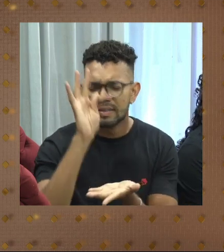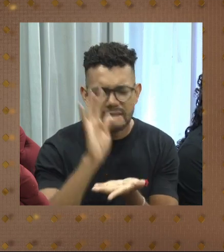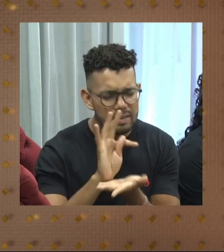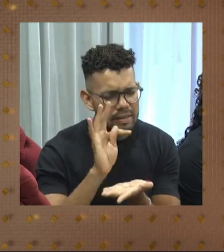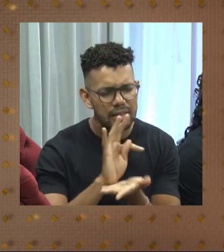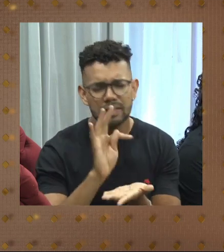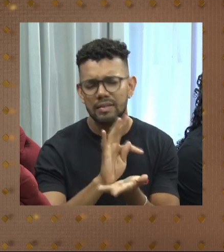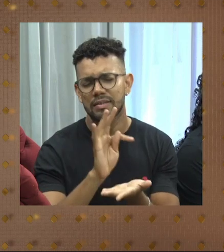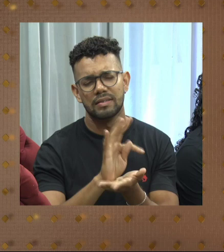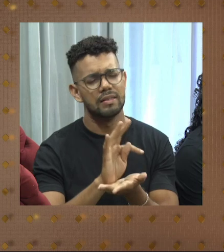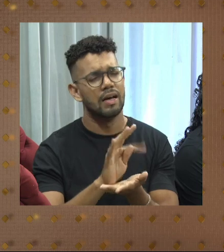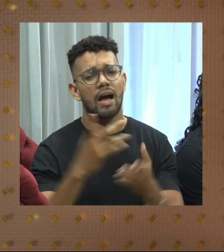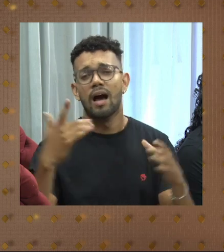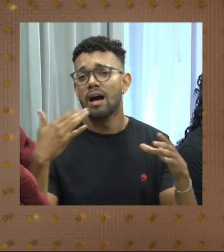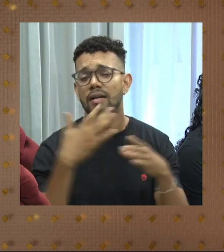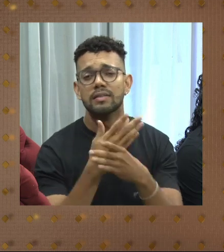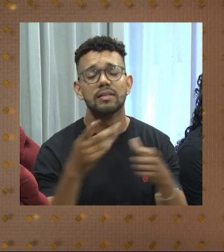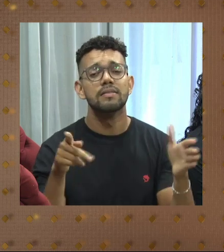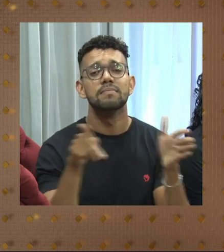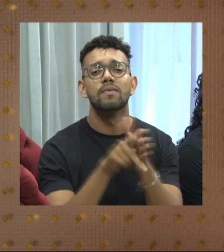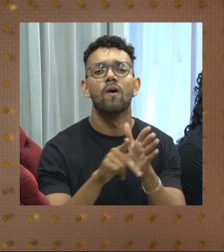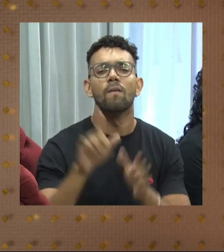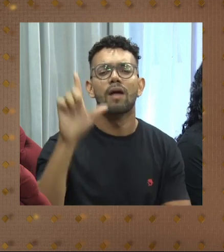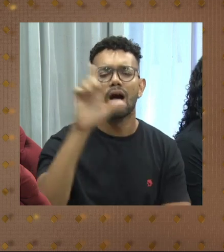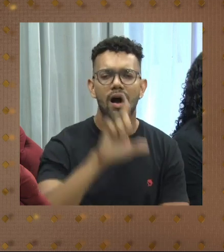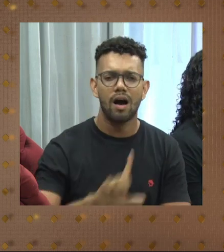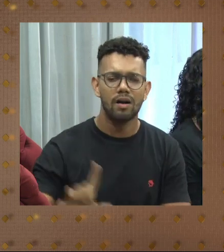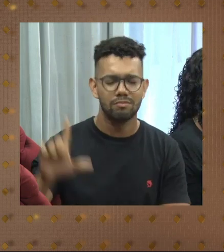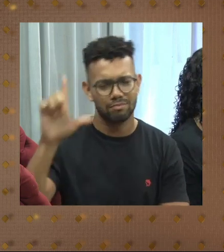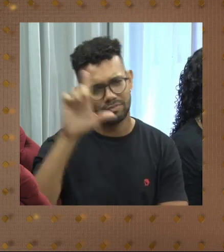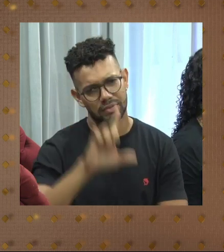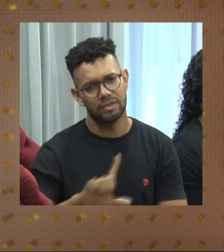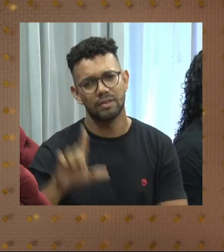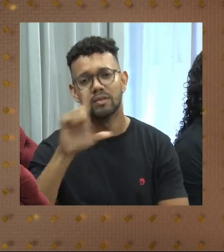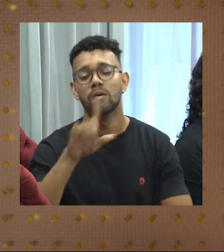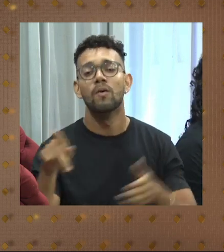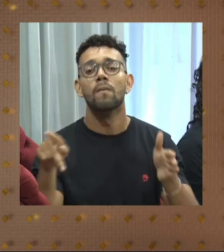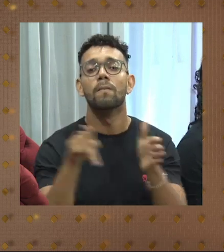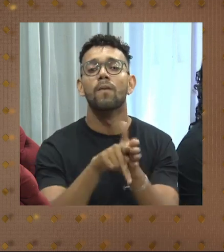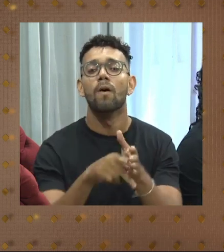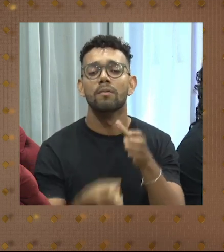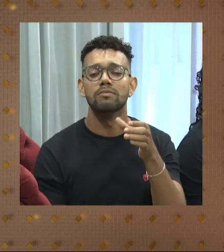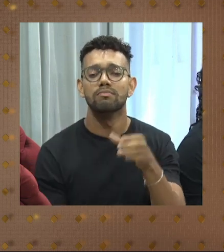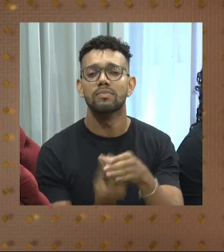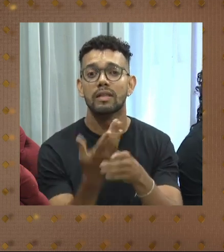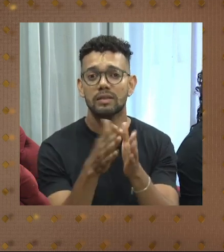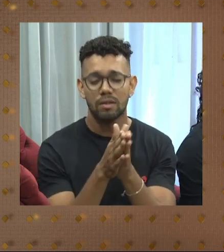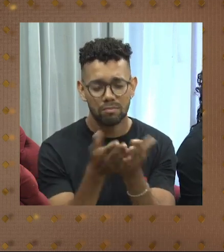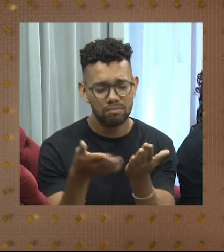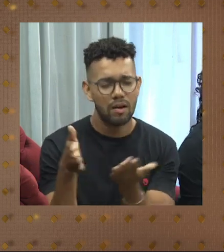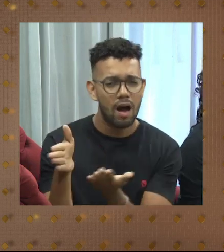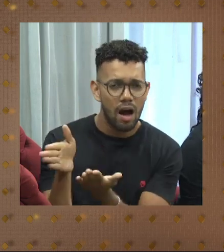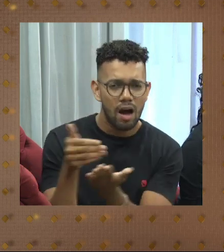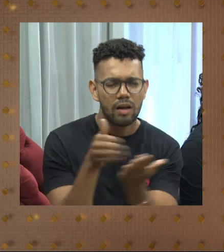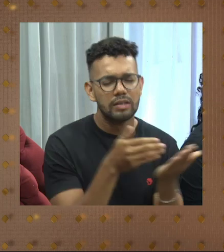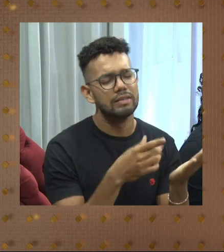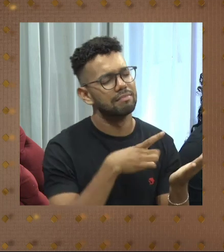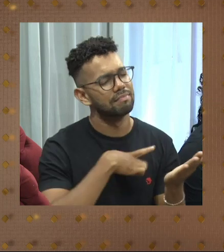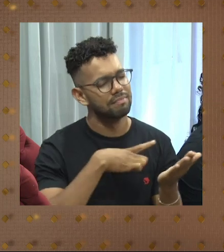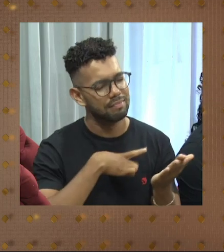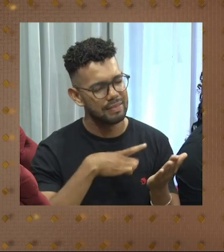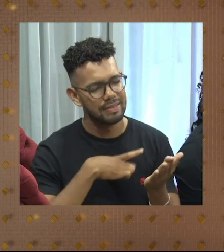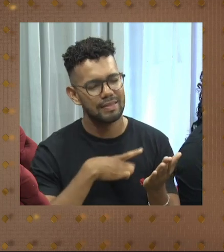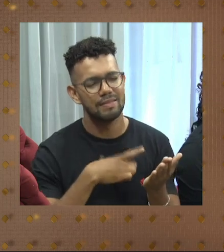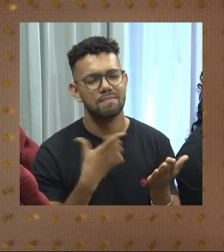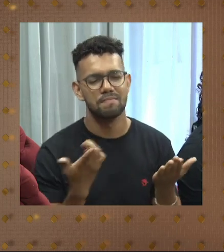da literatura. Sim, nesses nós dias, construímos, né? Edificamos essa cidade do livro exatamente para ser, passa a ser a capital. Esse coração